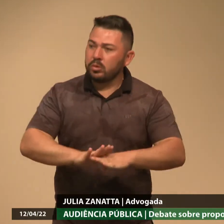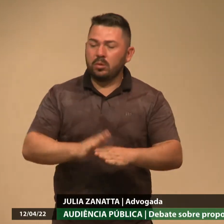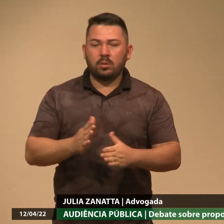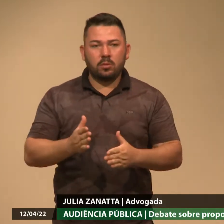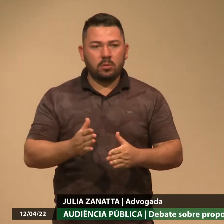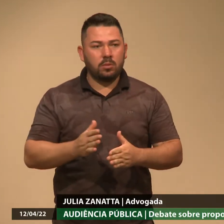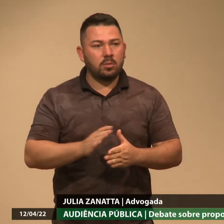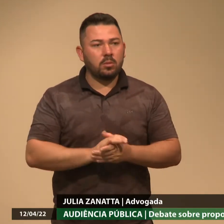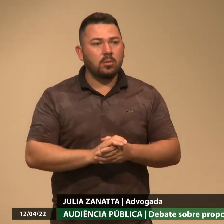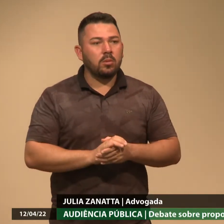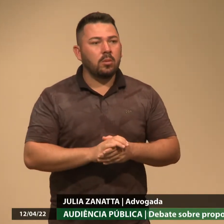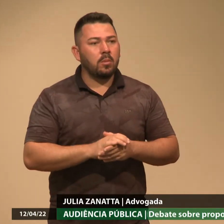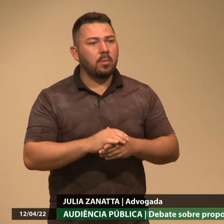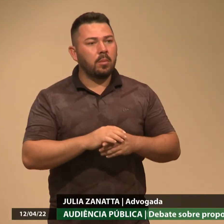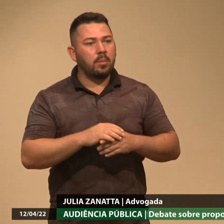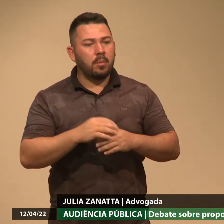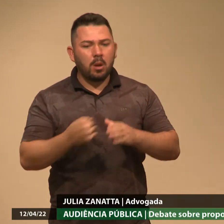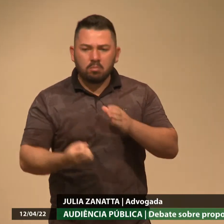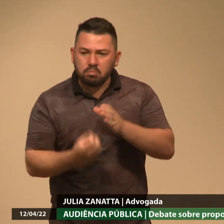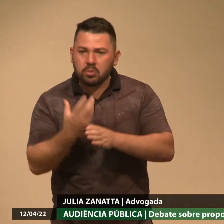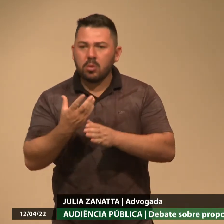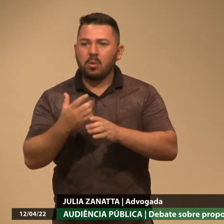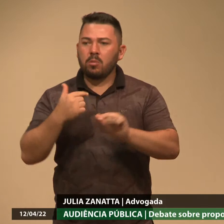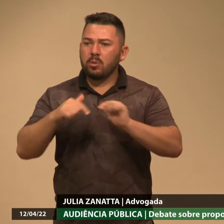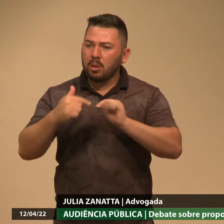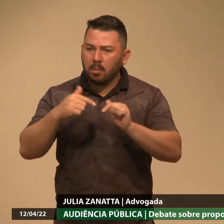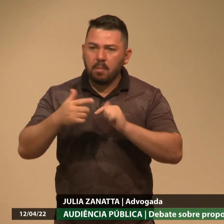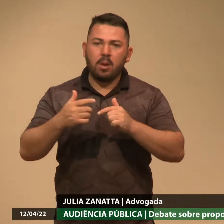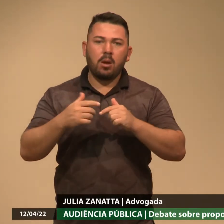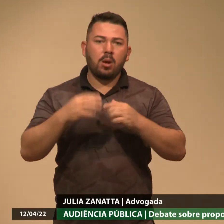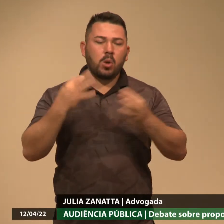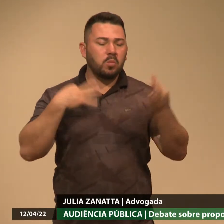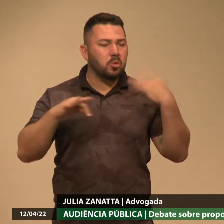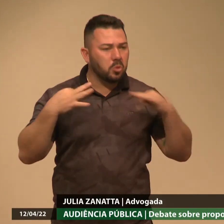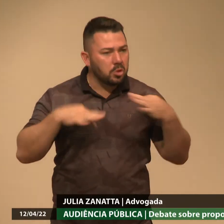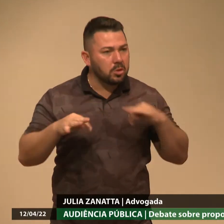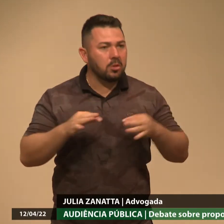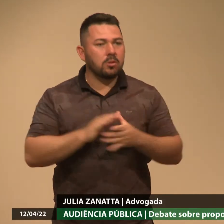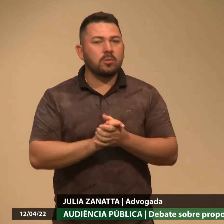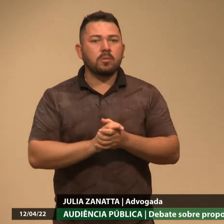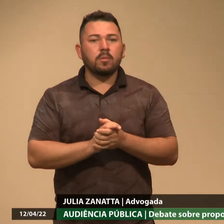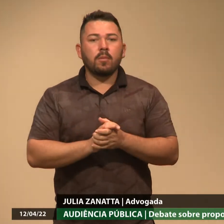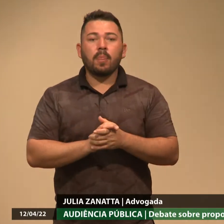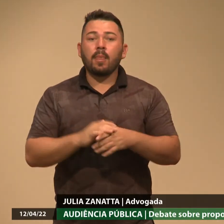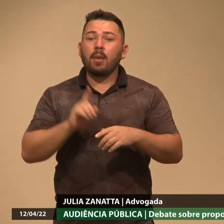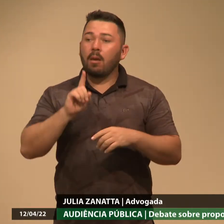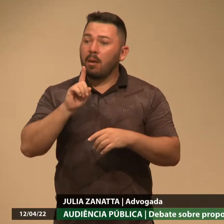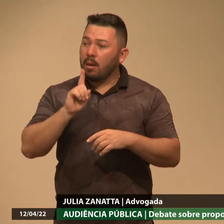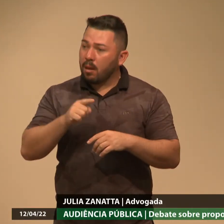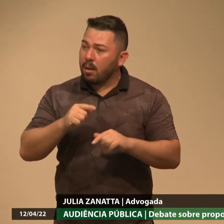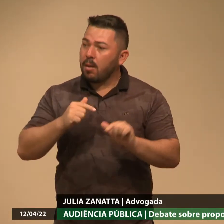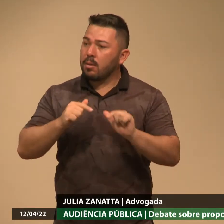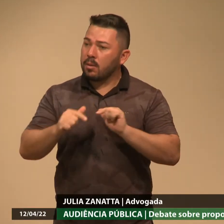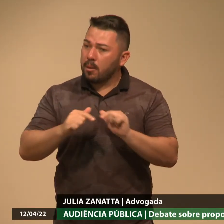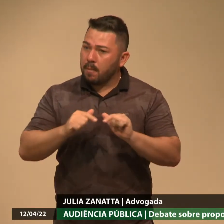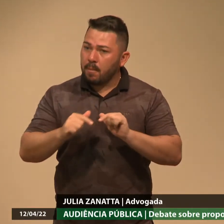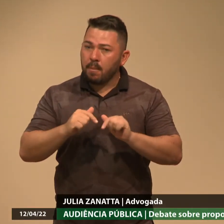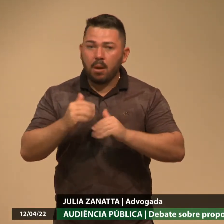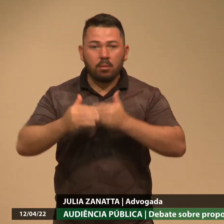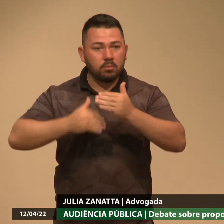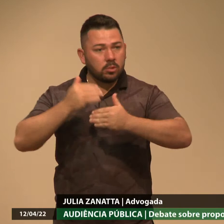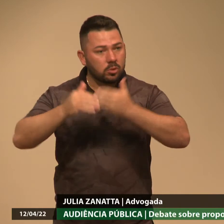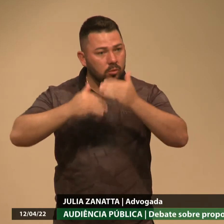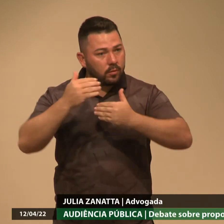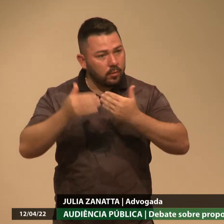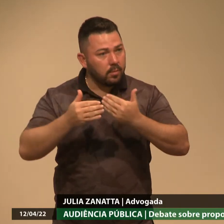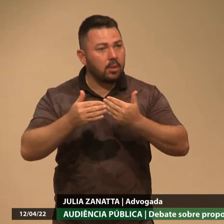para o turismo né e turismo eu sempre falo é emprego renda e desenvolvimento